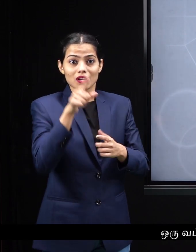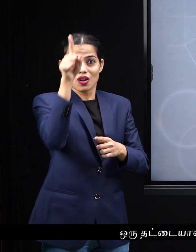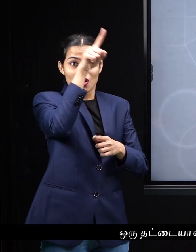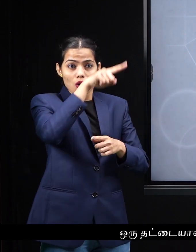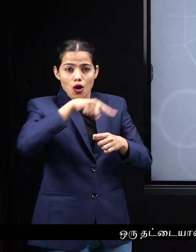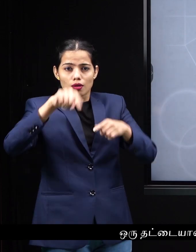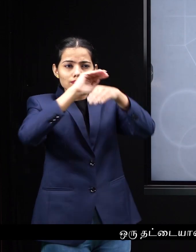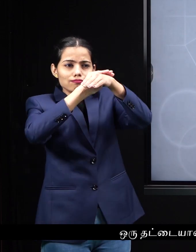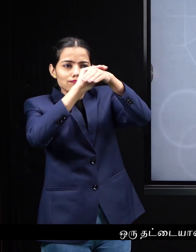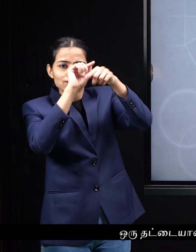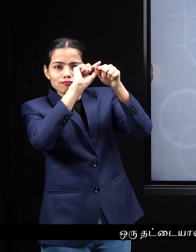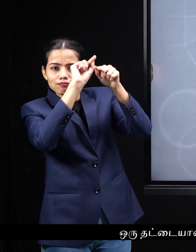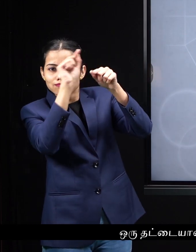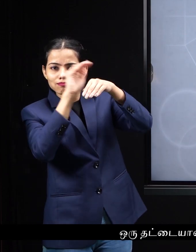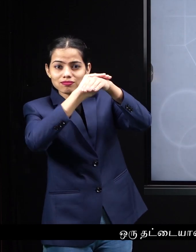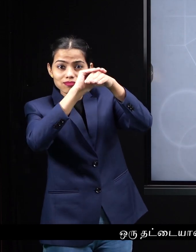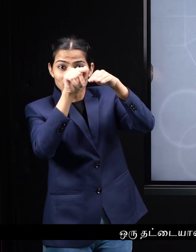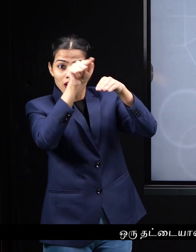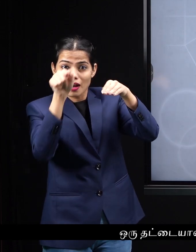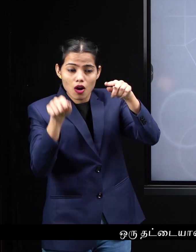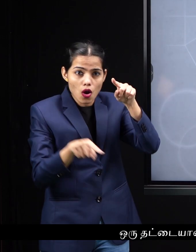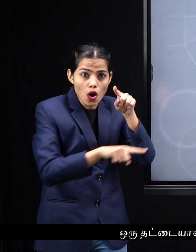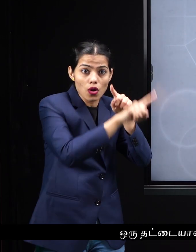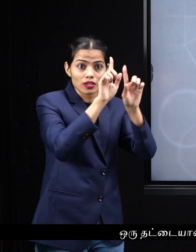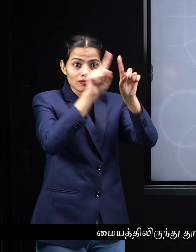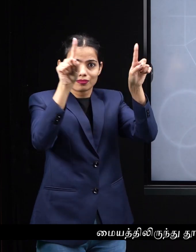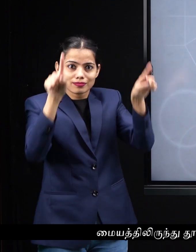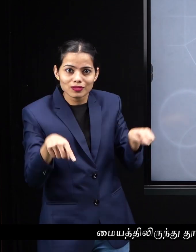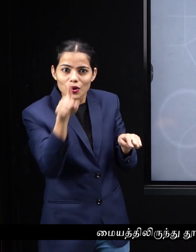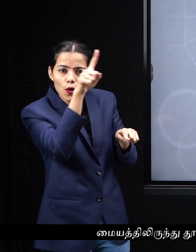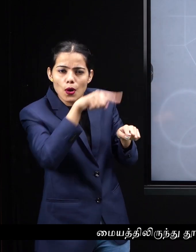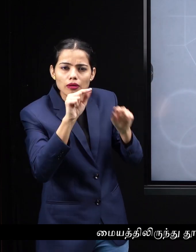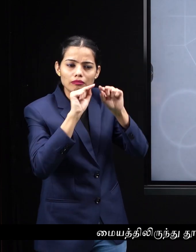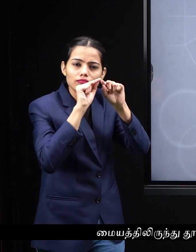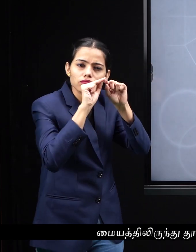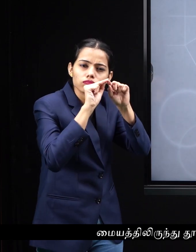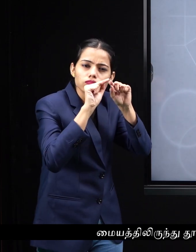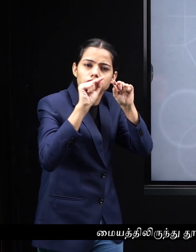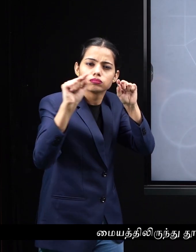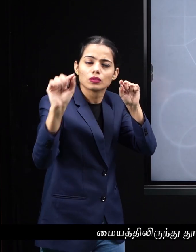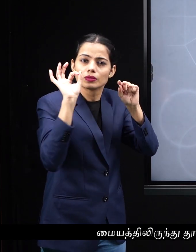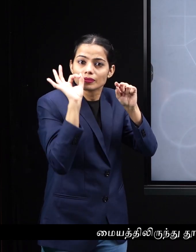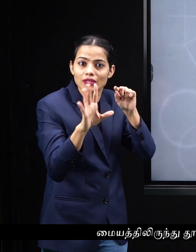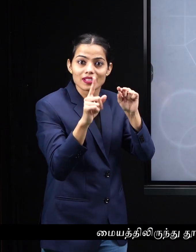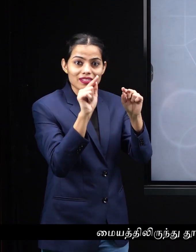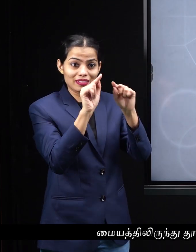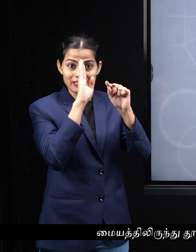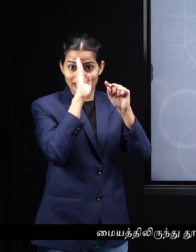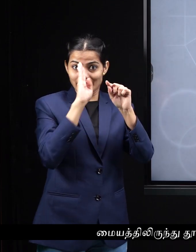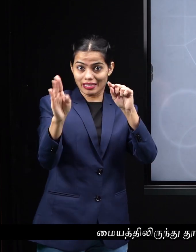ஒரு தட்டையான மேற்பரப்பில் ஒரு வட்டத்தின் உட்புறமானது மையத்திலிருந்து தூரம் ஆரத்தை விட குறைவாக இருக்கும் கோடு